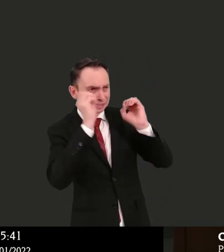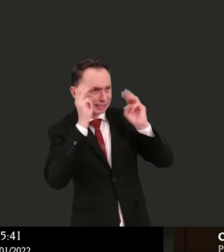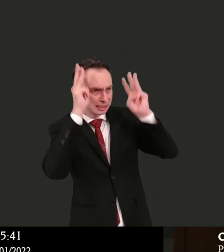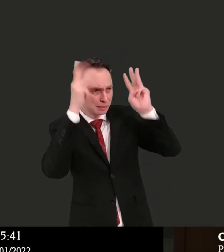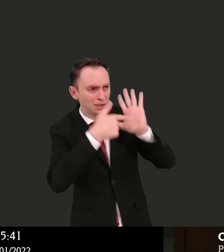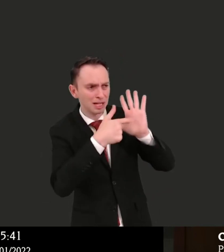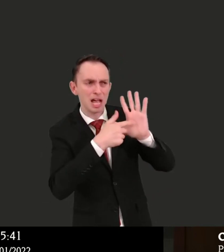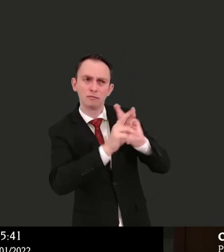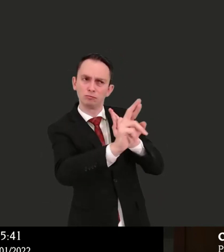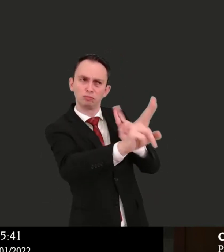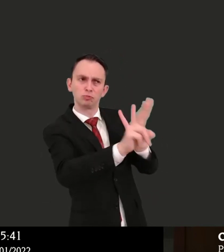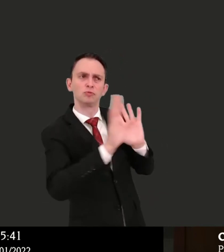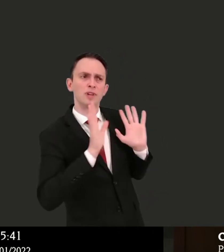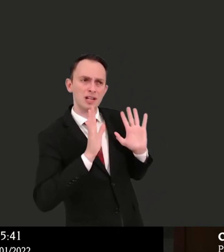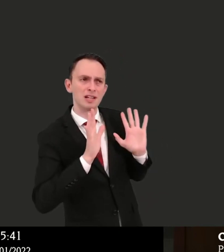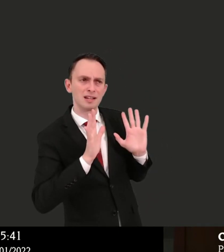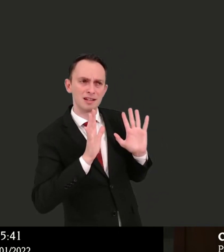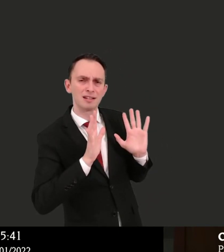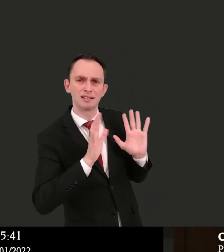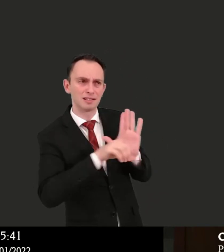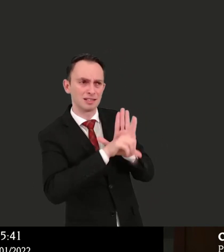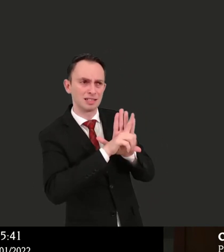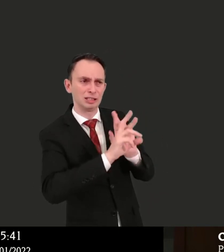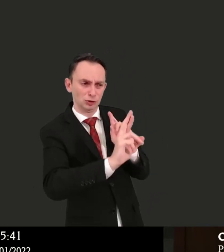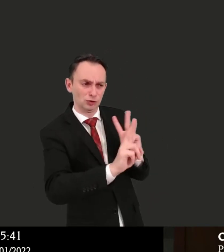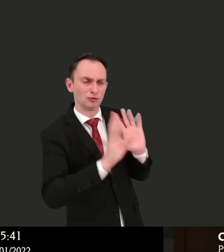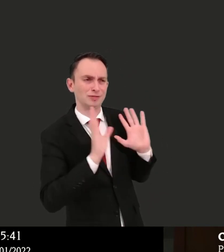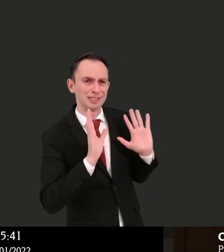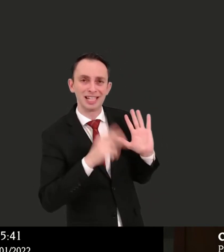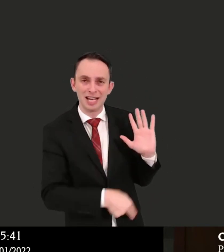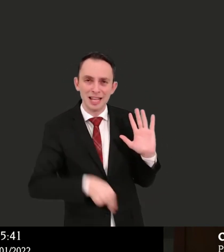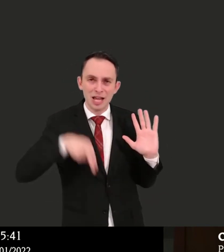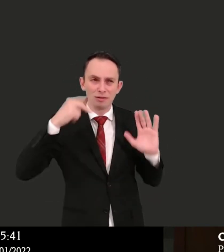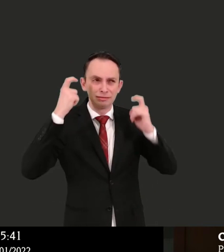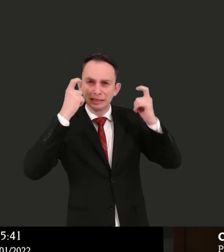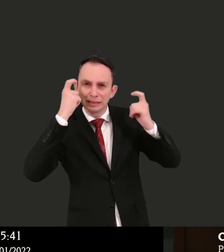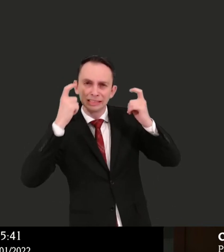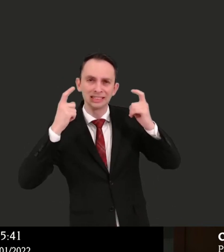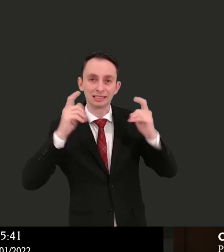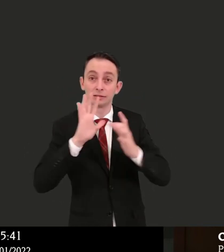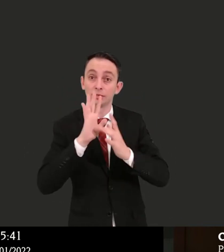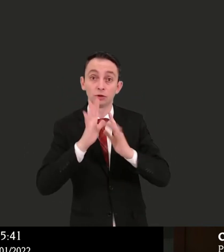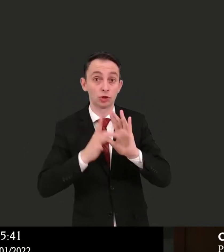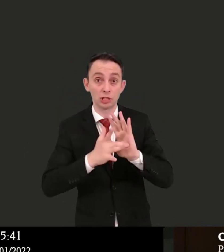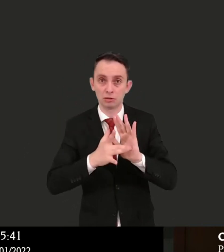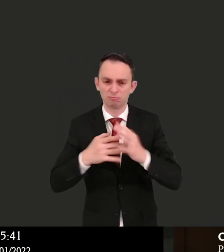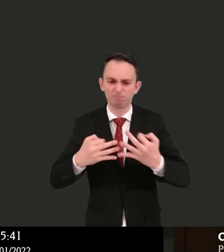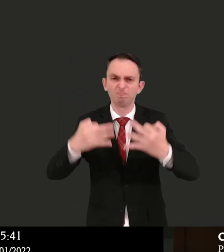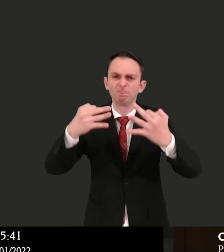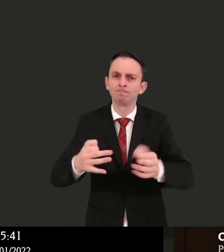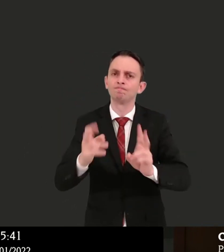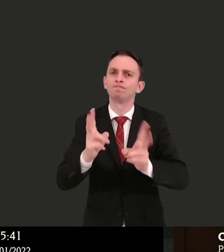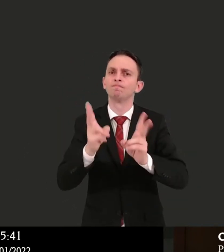foi enganado por esse charlatão aí? Irmãos, a palavra dele era essa daí: